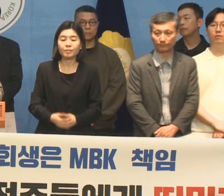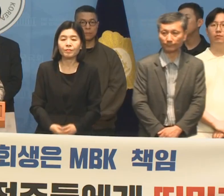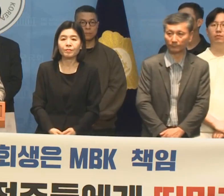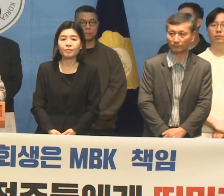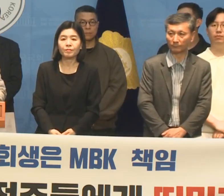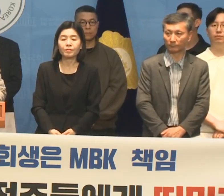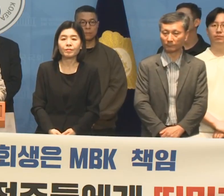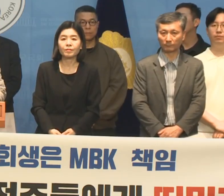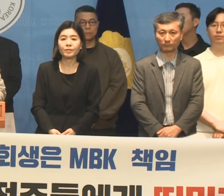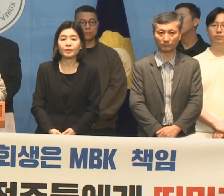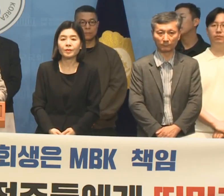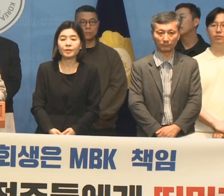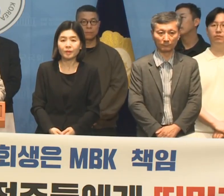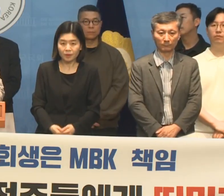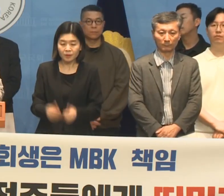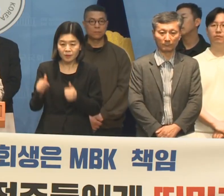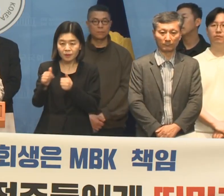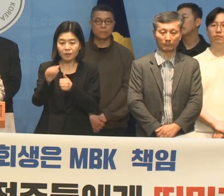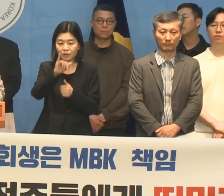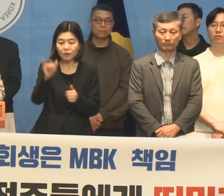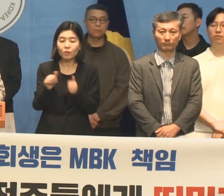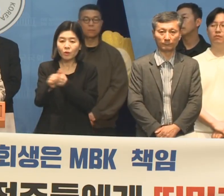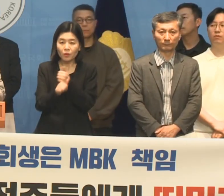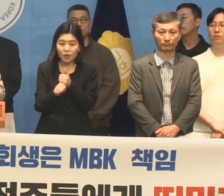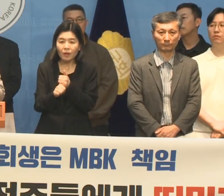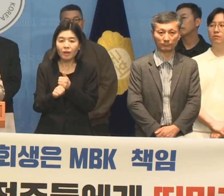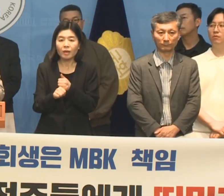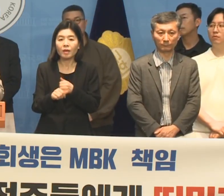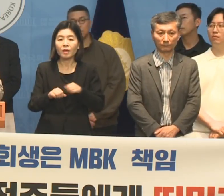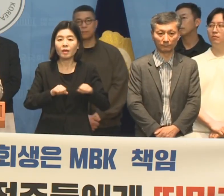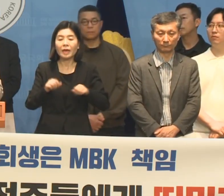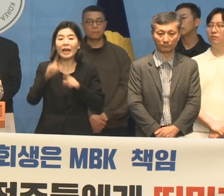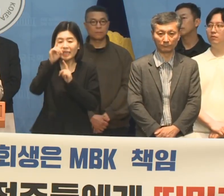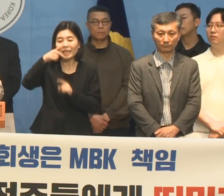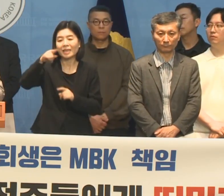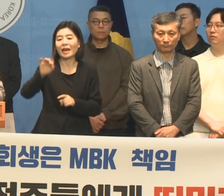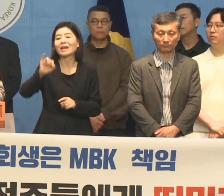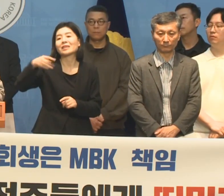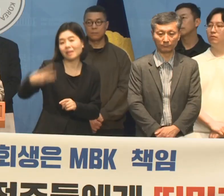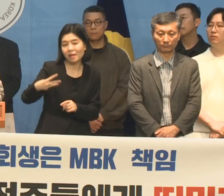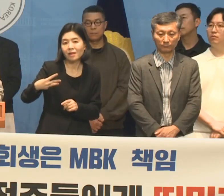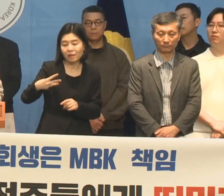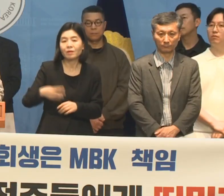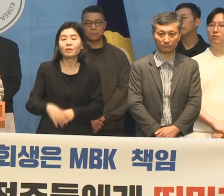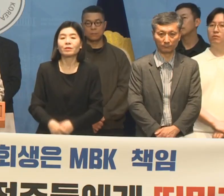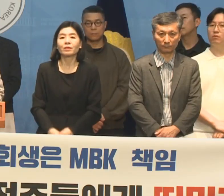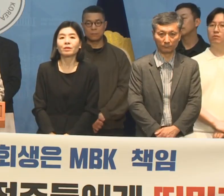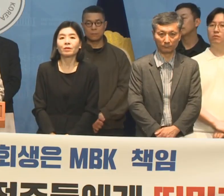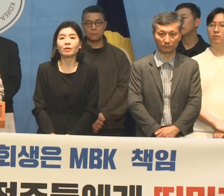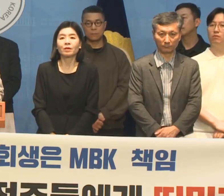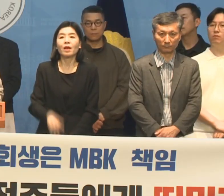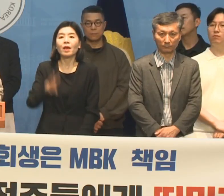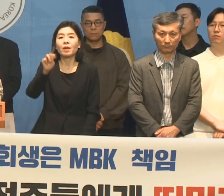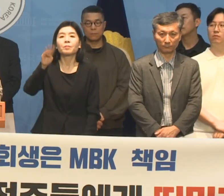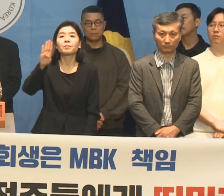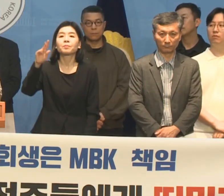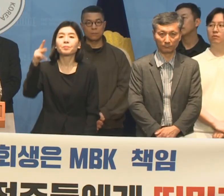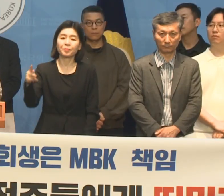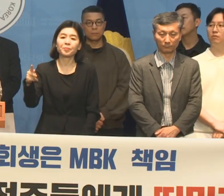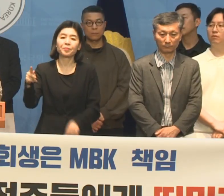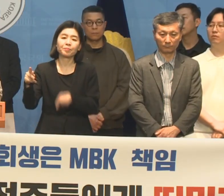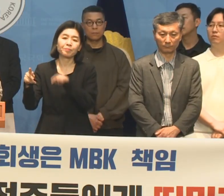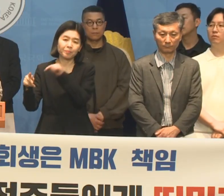네, 을지로의원회와 정무위원회에서 활동하고 있는 이강일 의원입니다. MBK